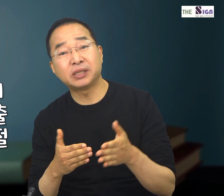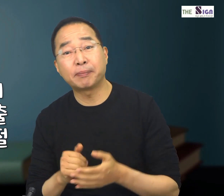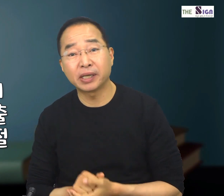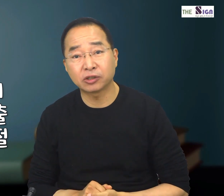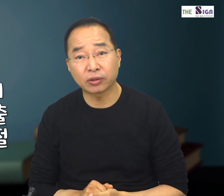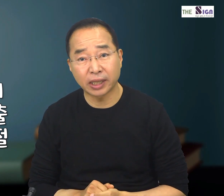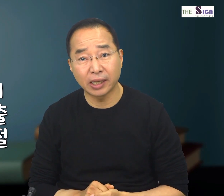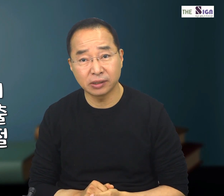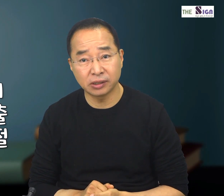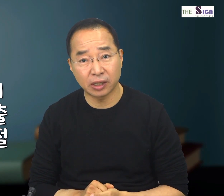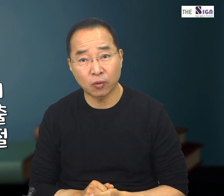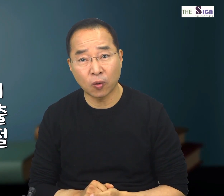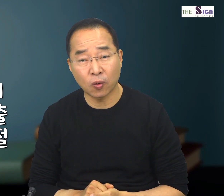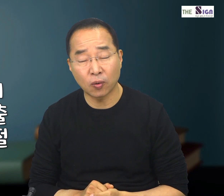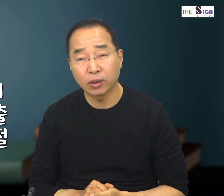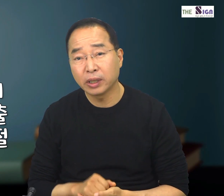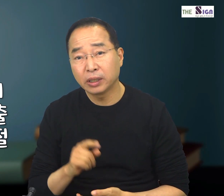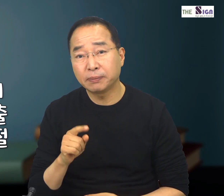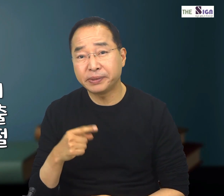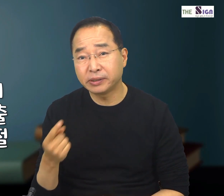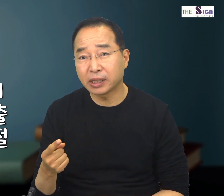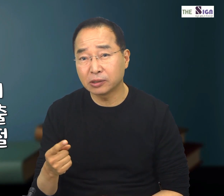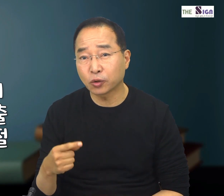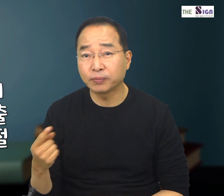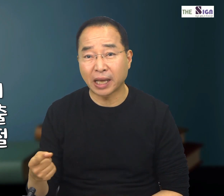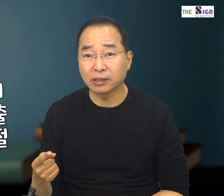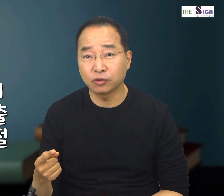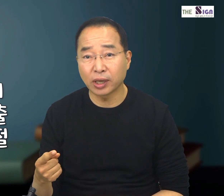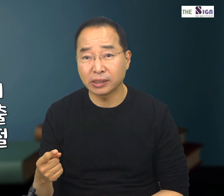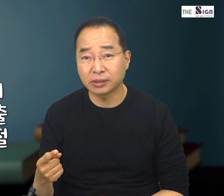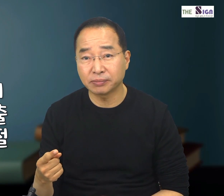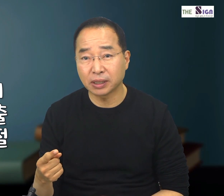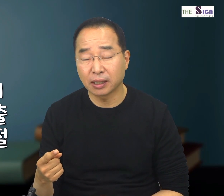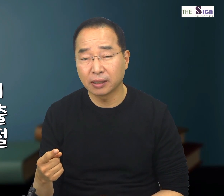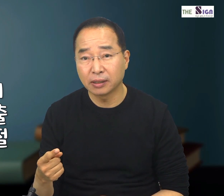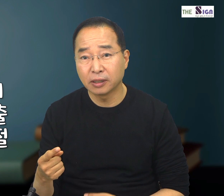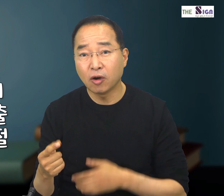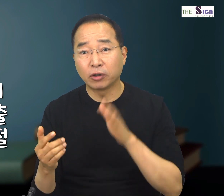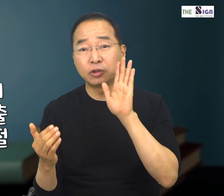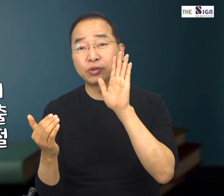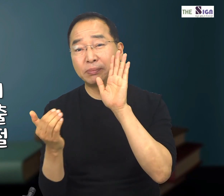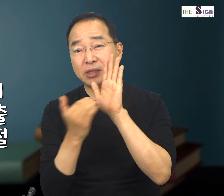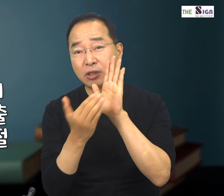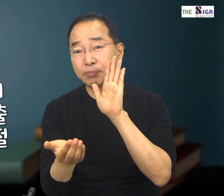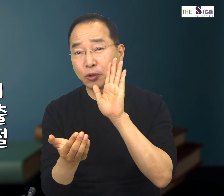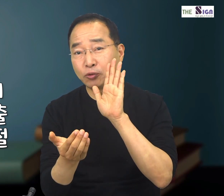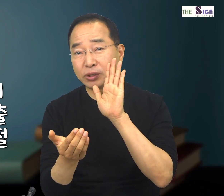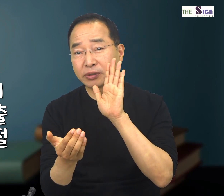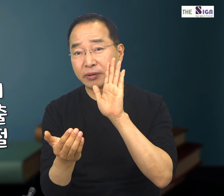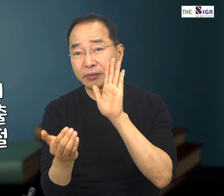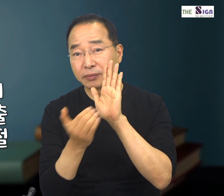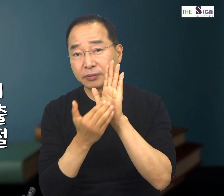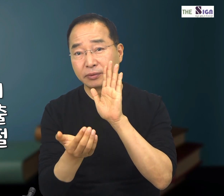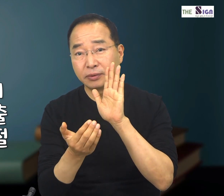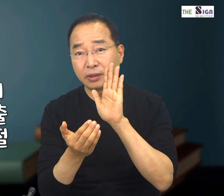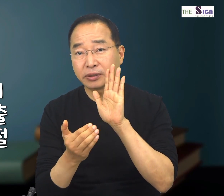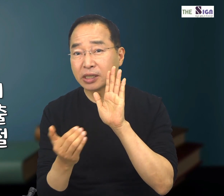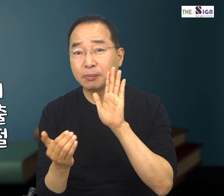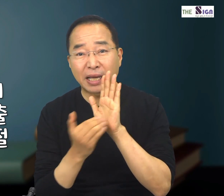재판을 졌다는 뜻이 되고 이 비슷한 조금 다른 수화가 있습니다. 어떤 수화는 이런 표현도 있어요. 사실 많이